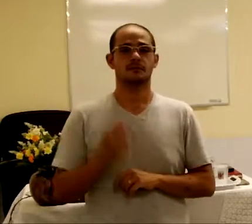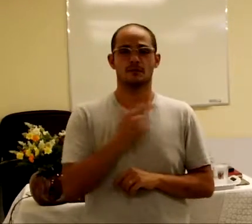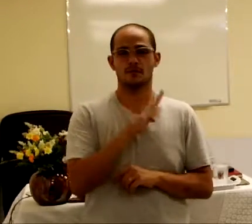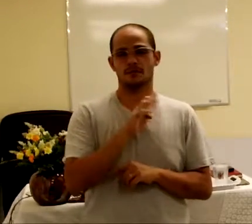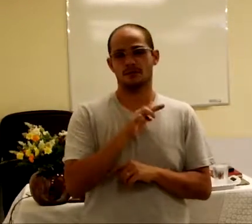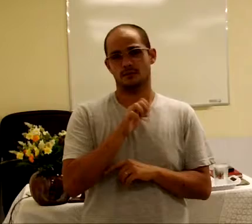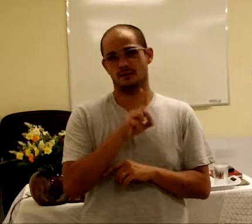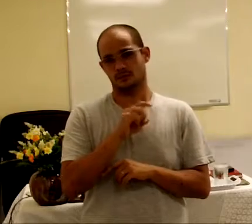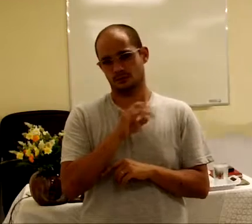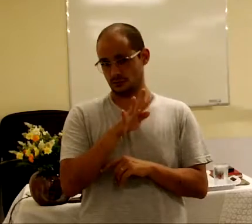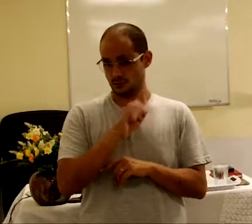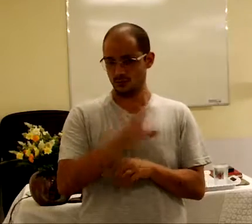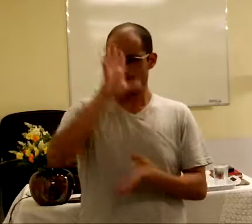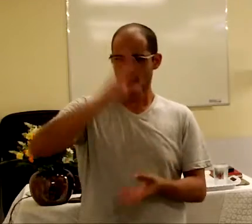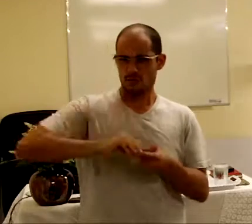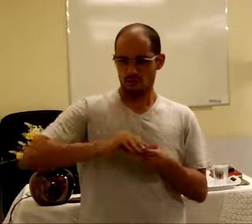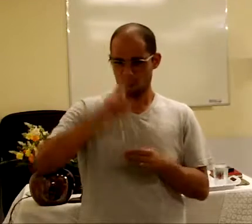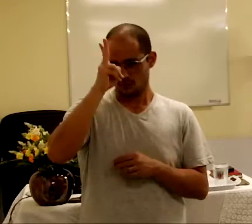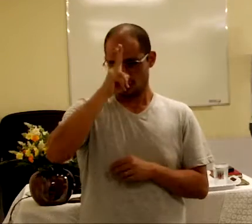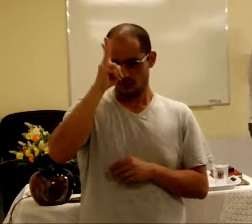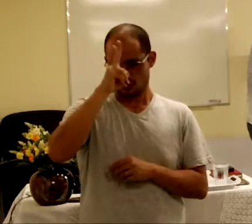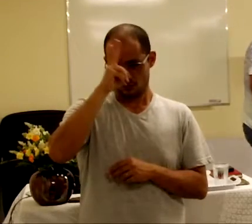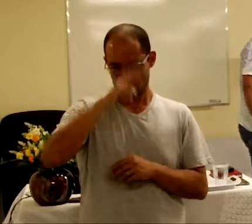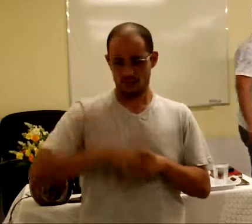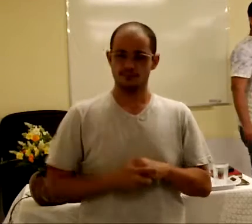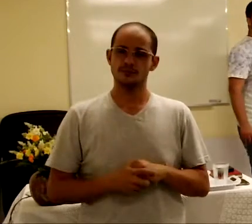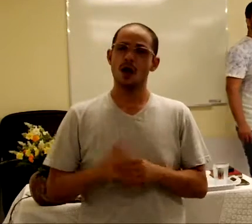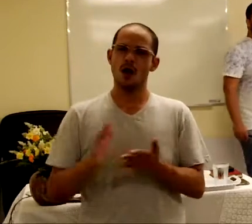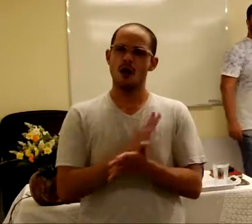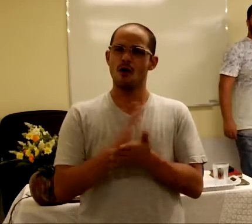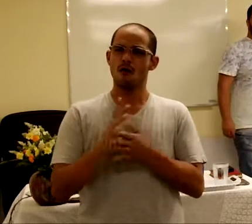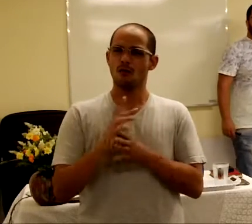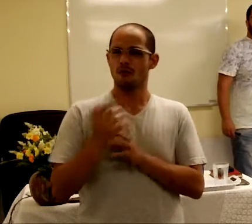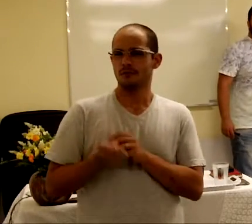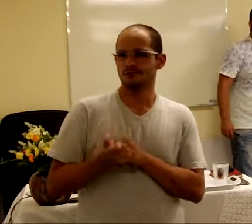Benedita, resumidamente, segundo indícios que temos,